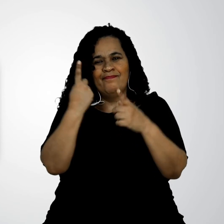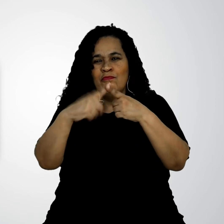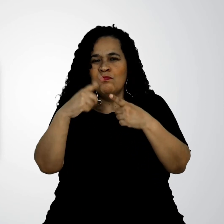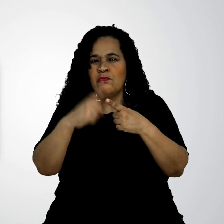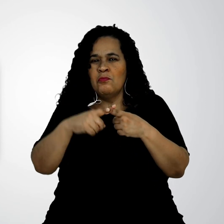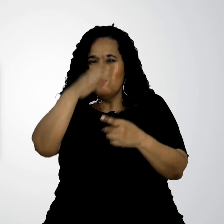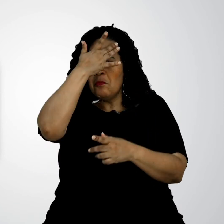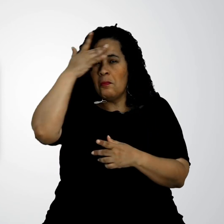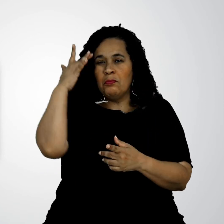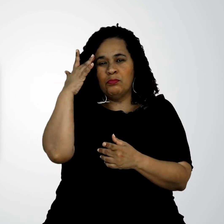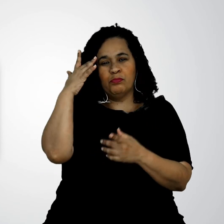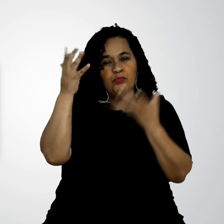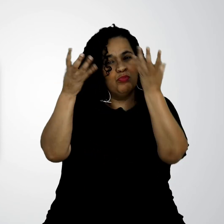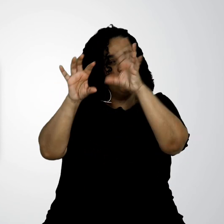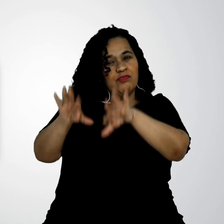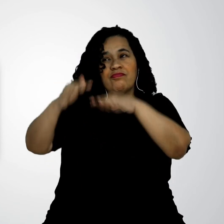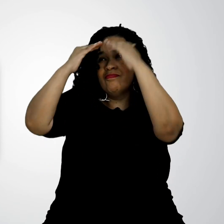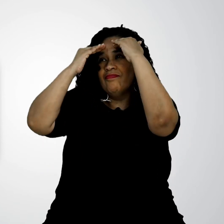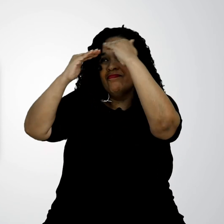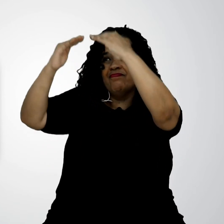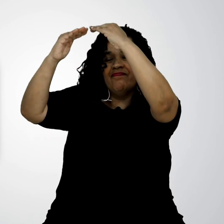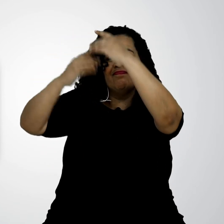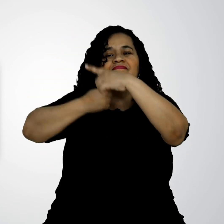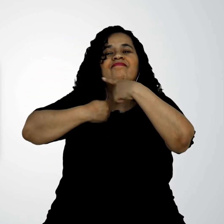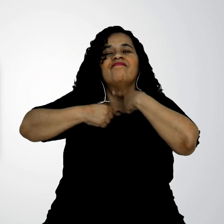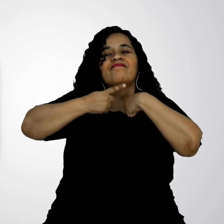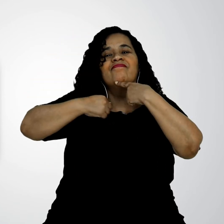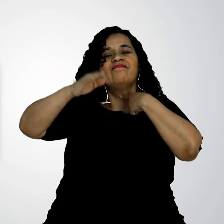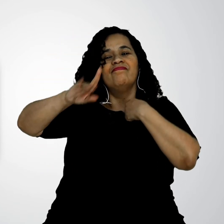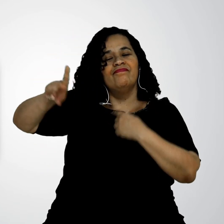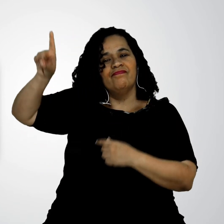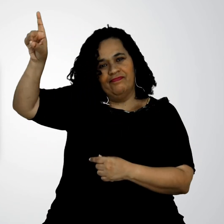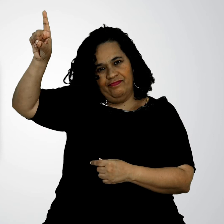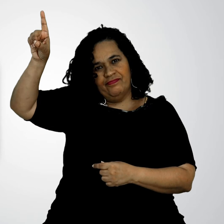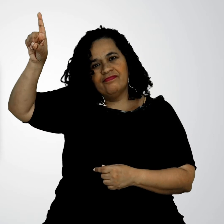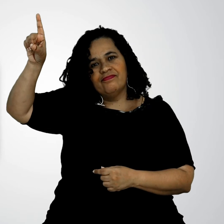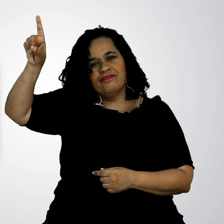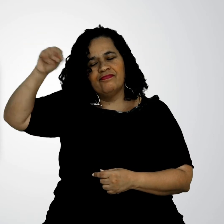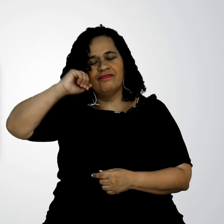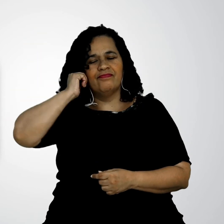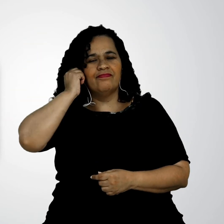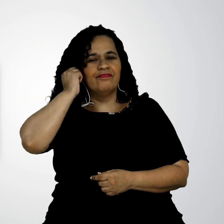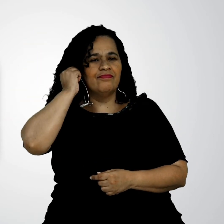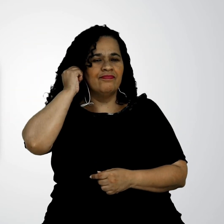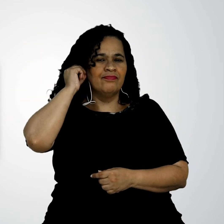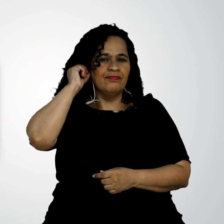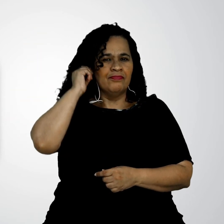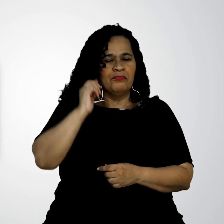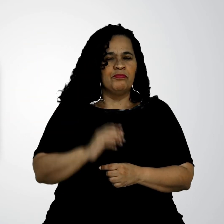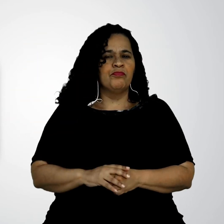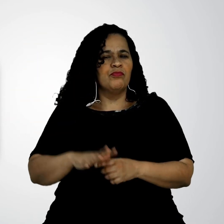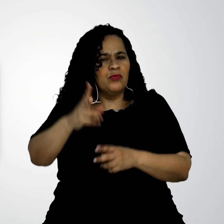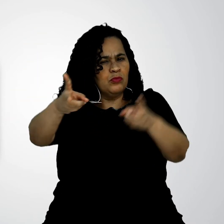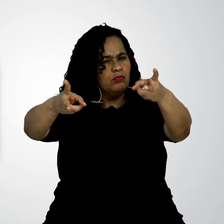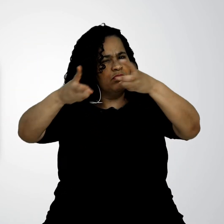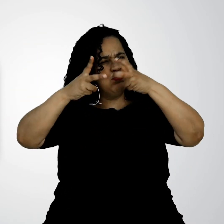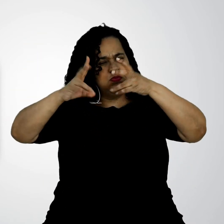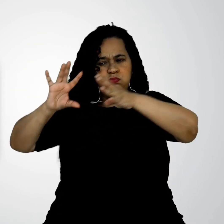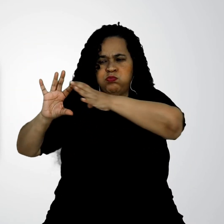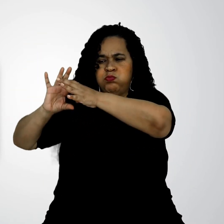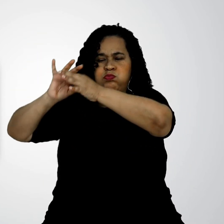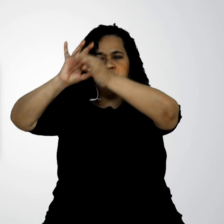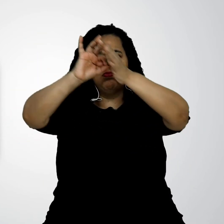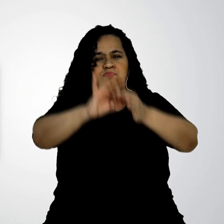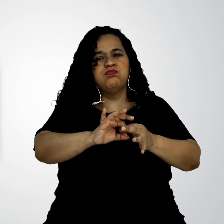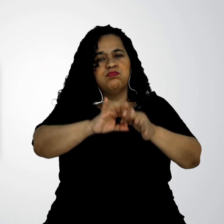deixa de lutar e entrega essa vida, é aí que a consequência de fato vem. Então, quando a gente olha para o contexto bíblico, a gente percebe